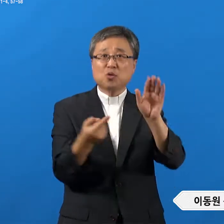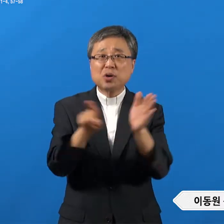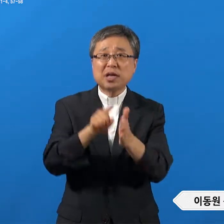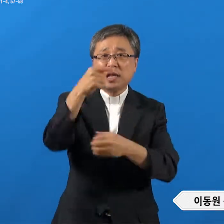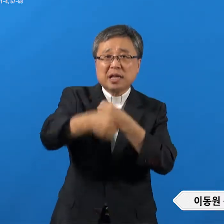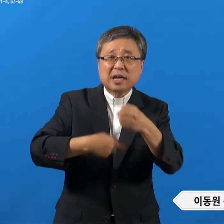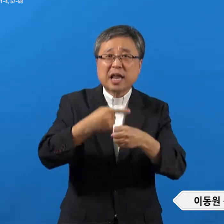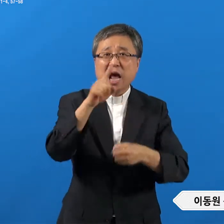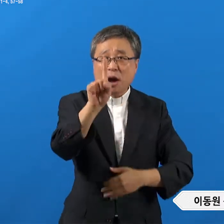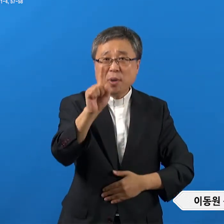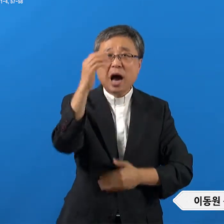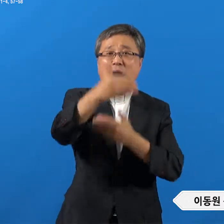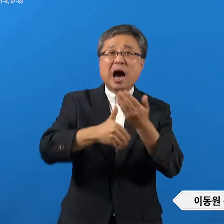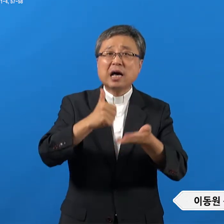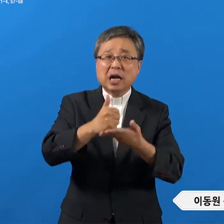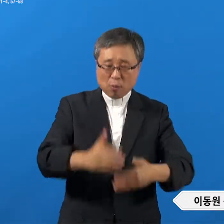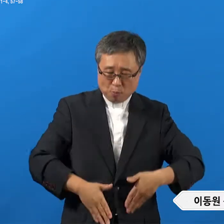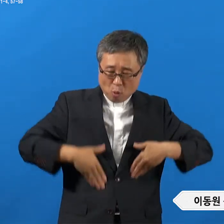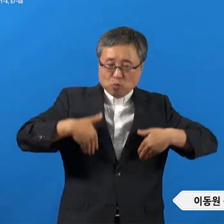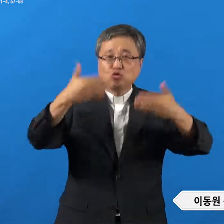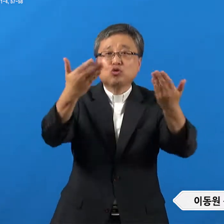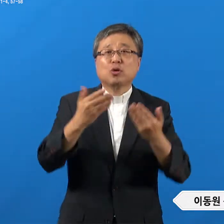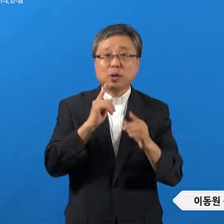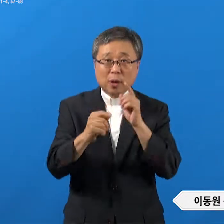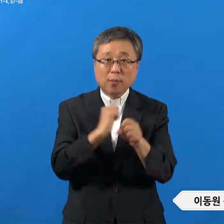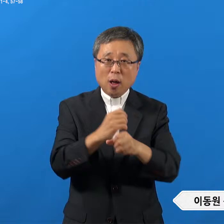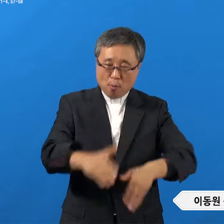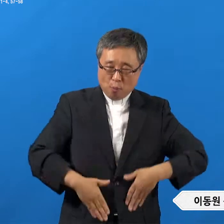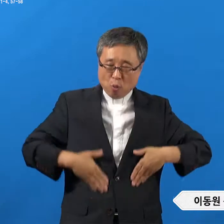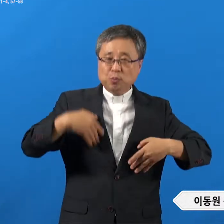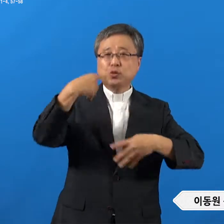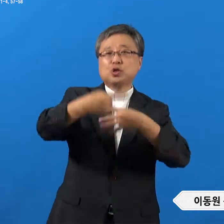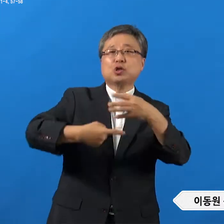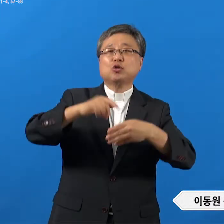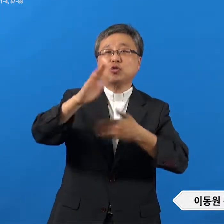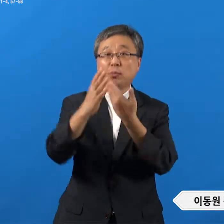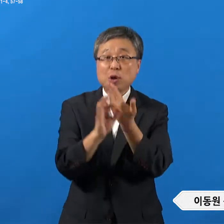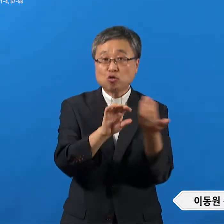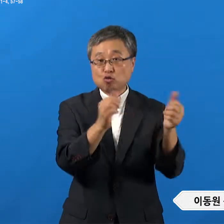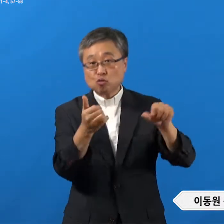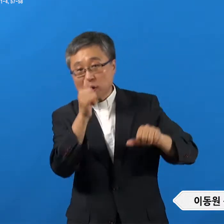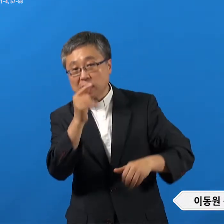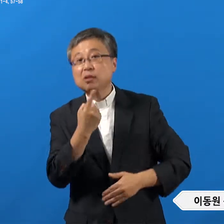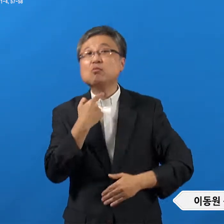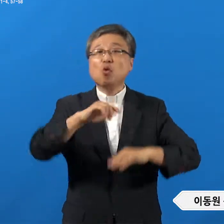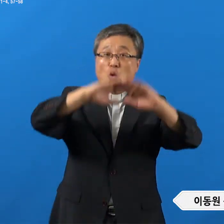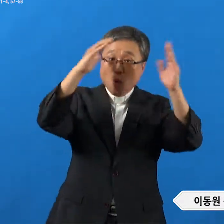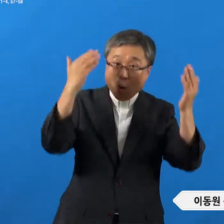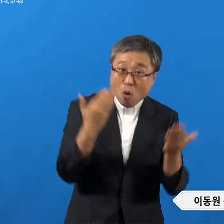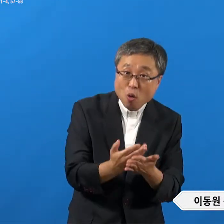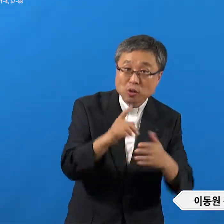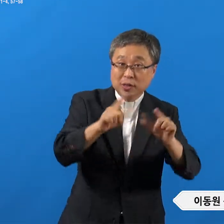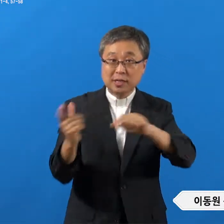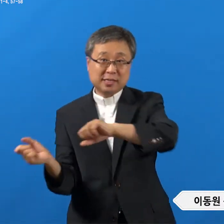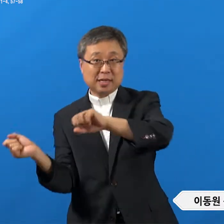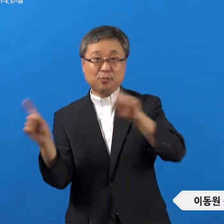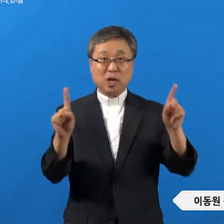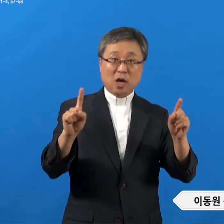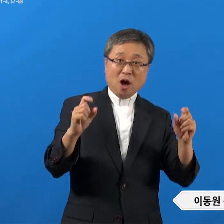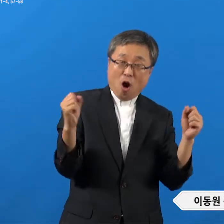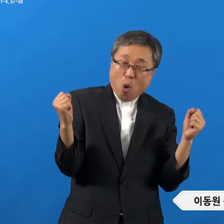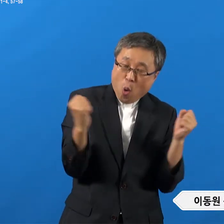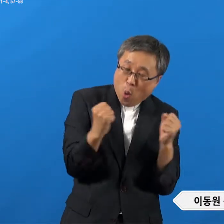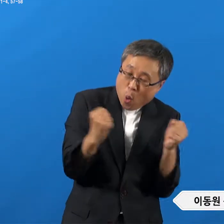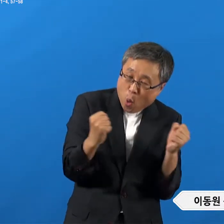1년에 한 번 하나님은 봄을 주셨다고 말합니다. 봄철이면 죽어있던 모든 것들이 살아납니다. 겨울에 두꺼운